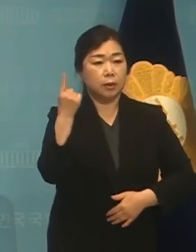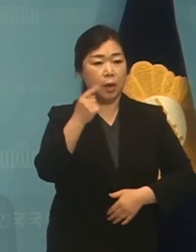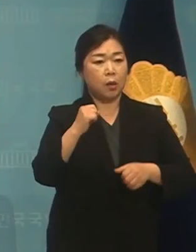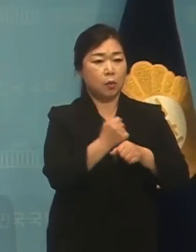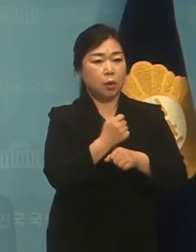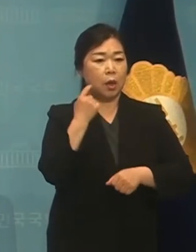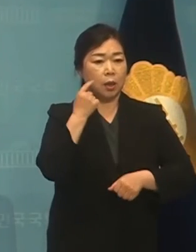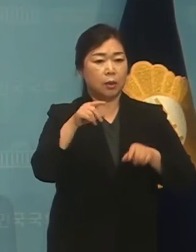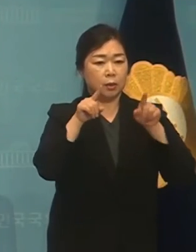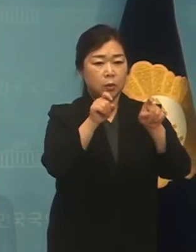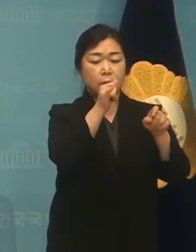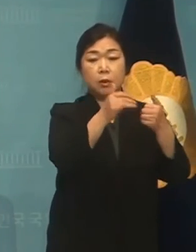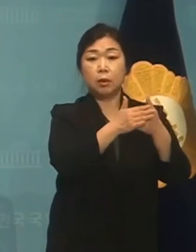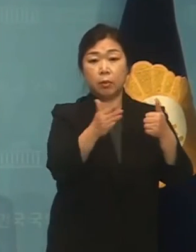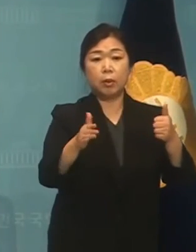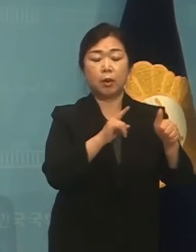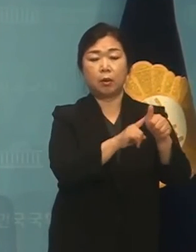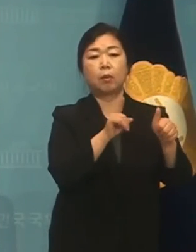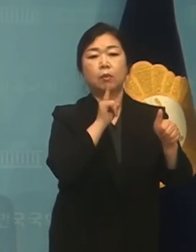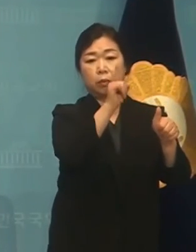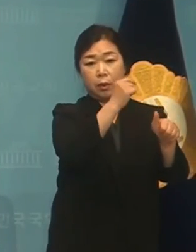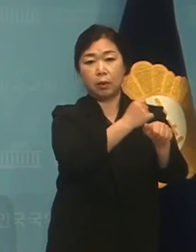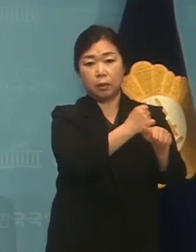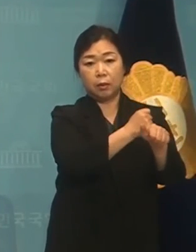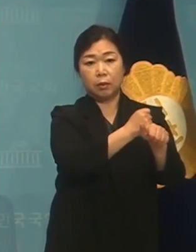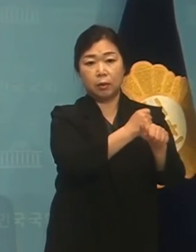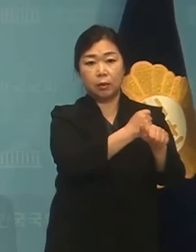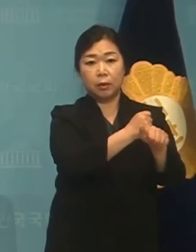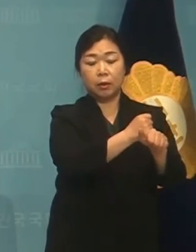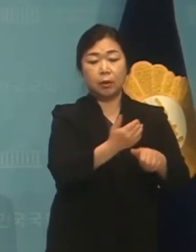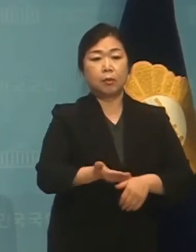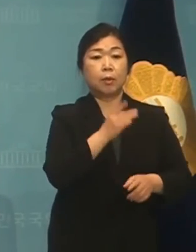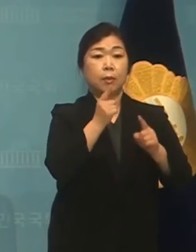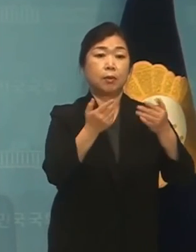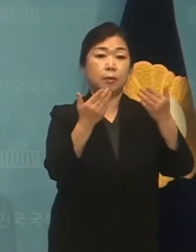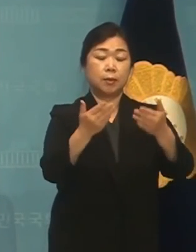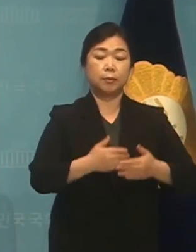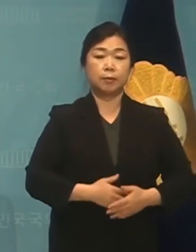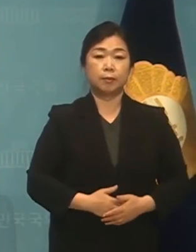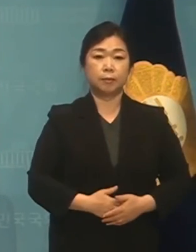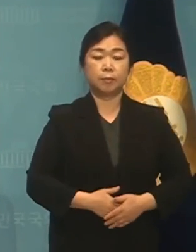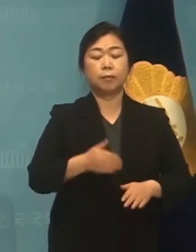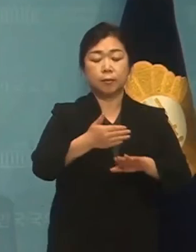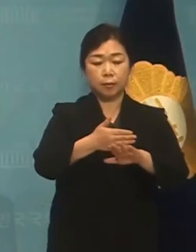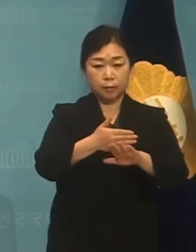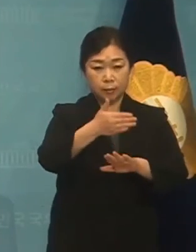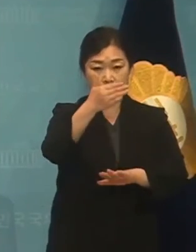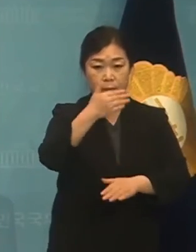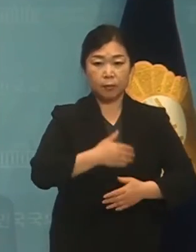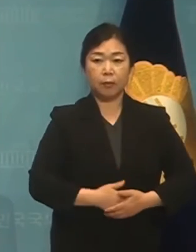제기된 조선일보를 피고발인으로 특정했다는 사실을 말씀드립니다. 감사합니다.